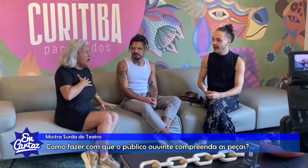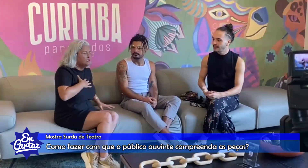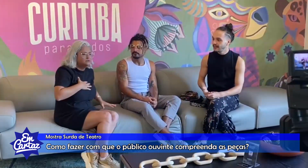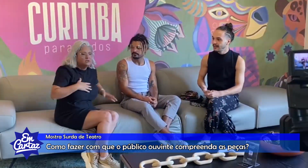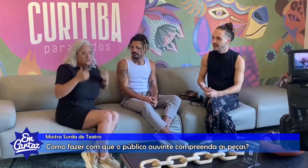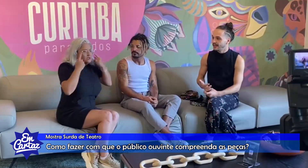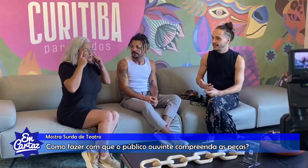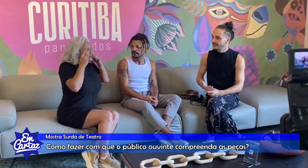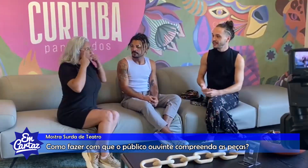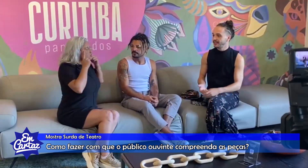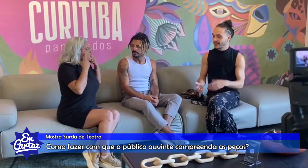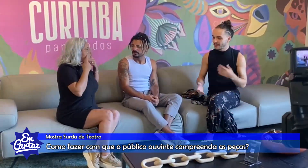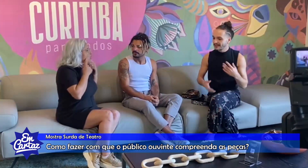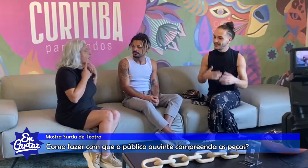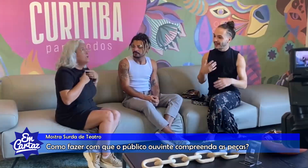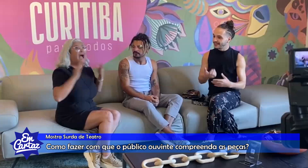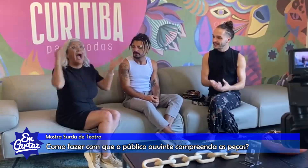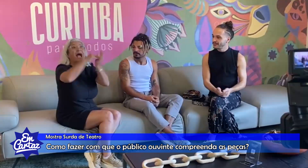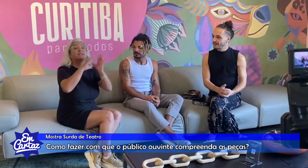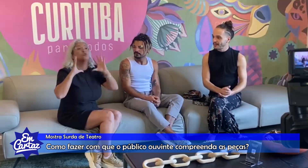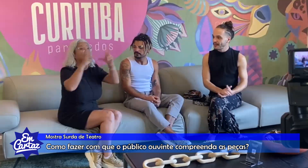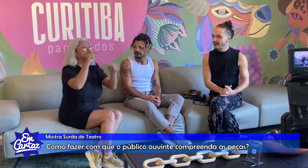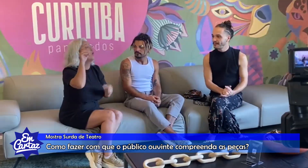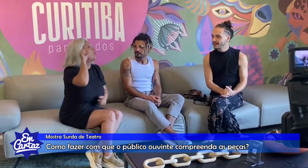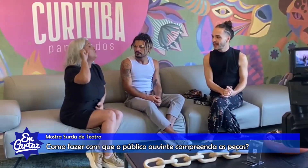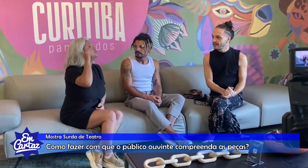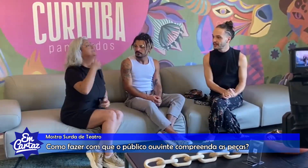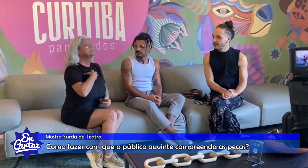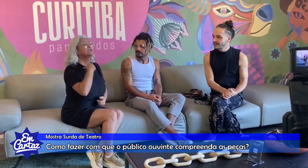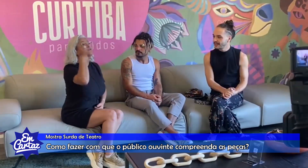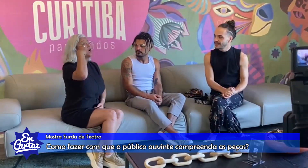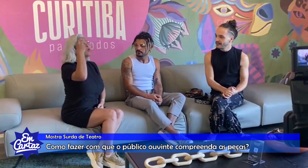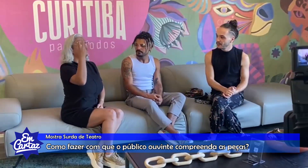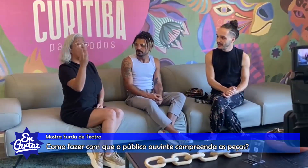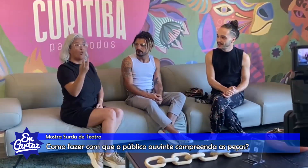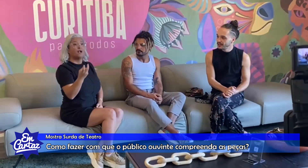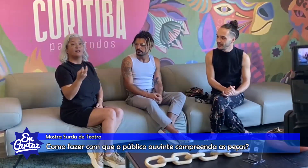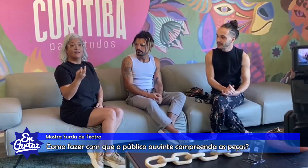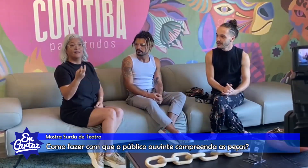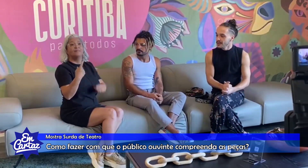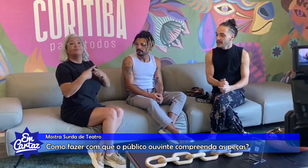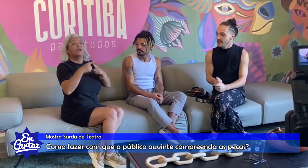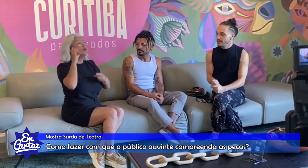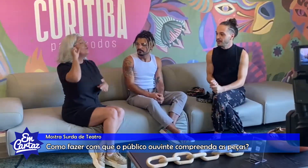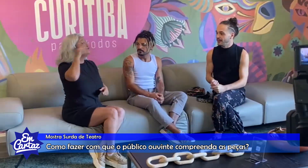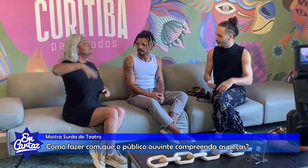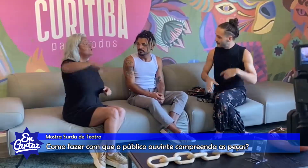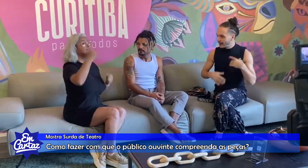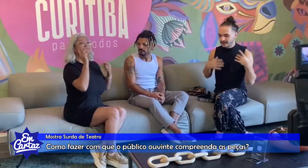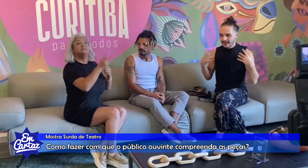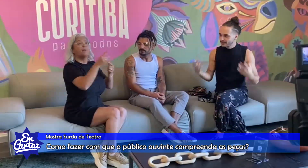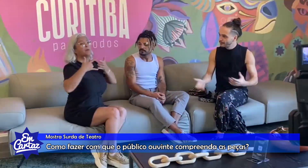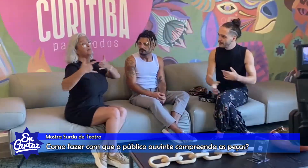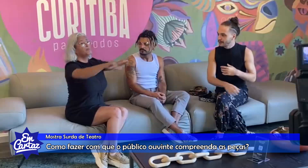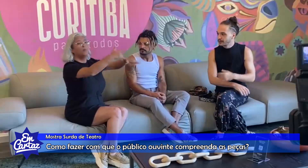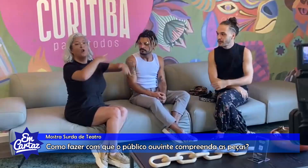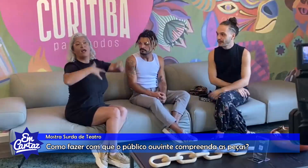temporada e era uma questão, né, a gente pensava sobre se eles haviam entendido e todos falaram que era